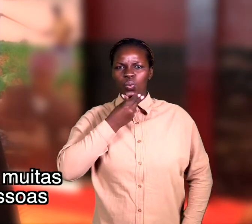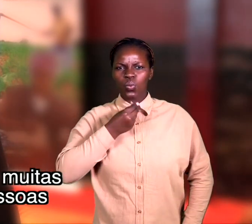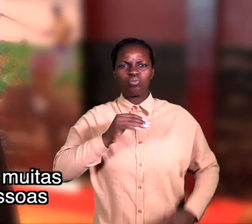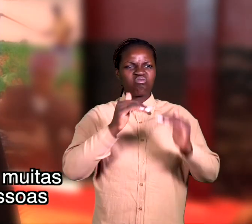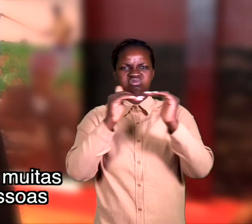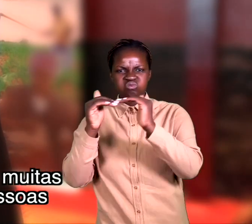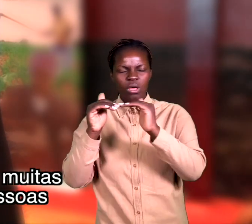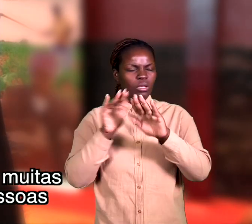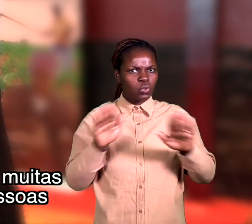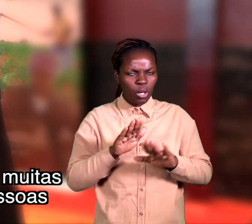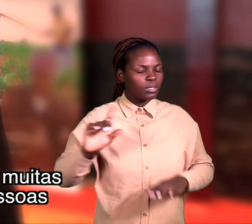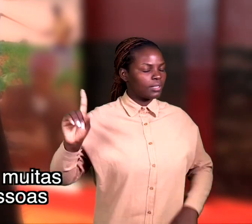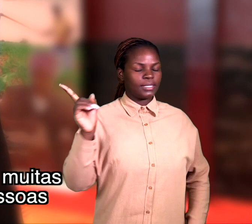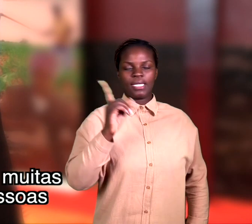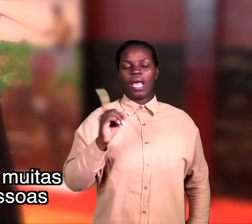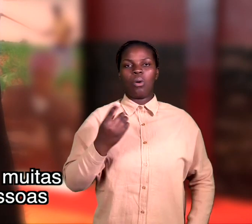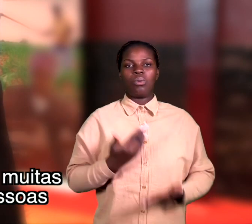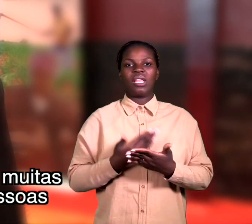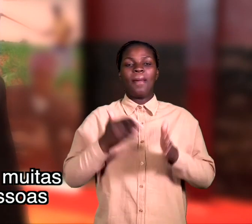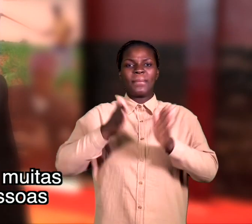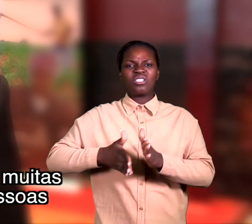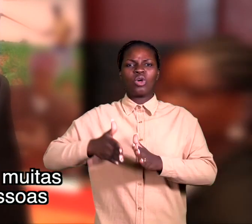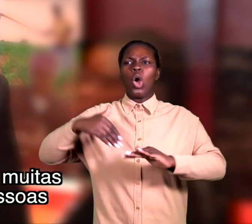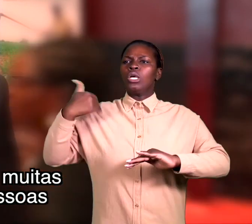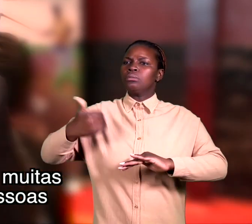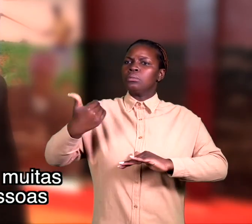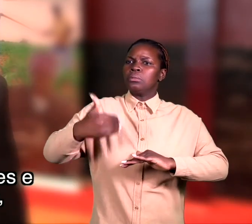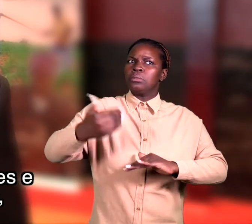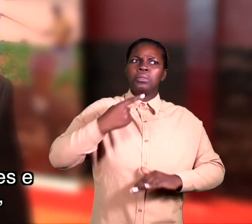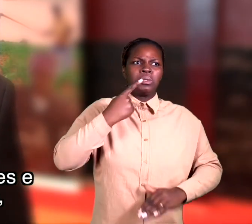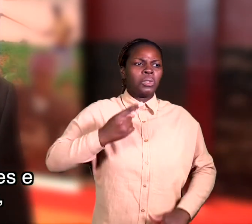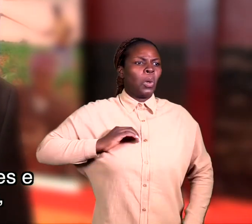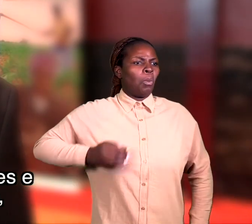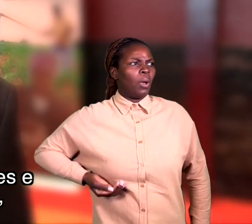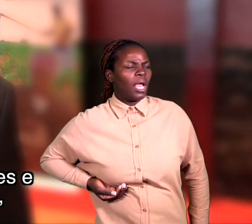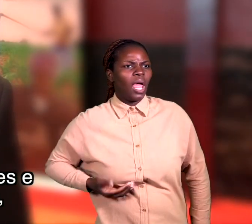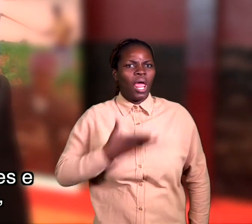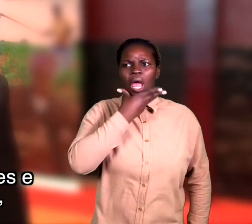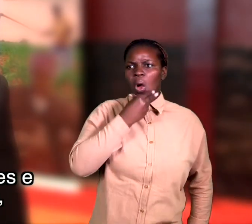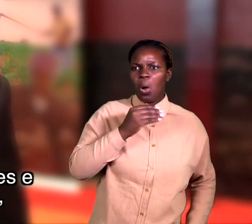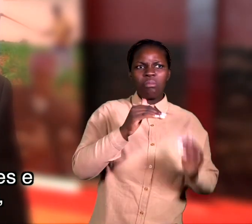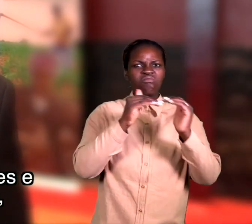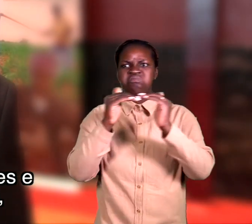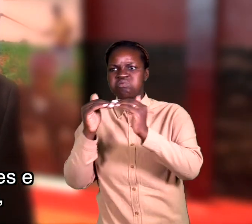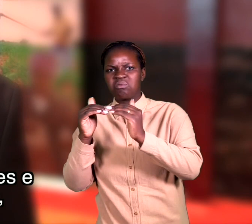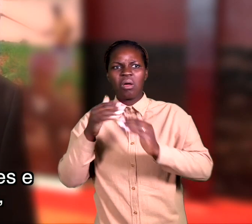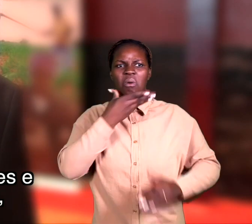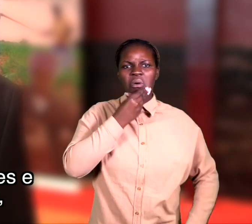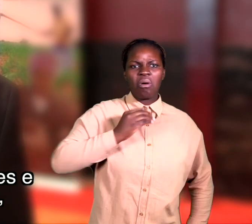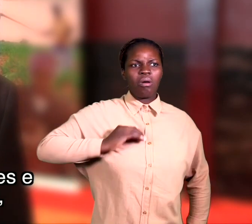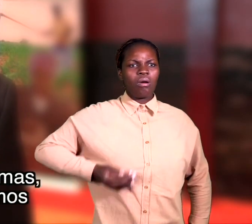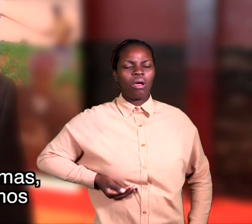estado a ouvir muitas das vezes, os discursos das pessoas, é que olham o fato de termos mulheres e homens